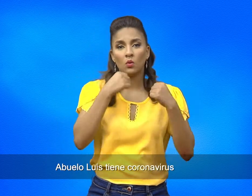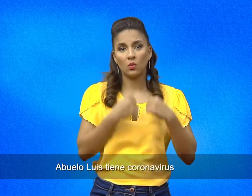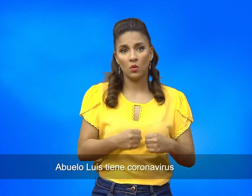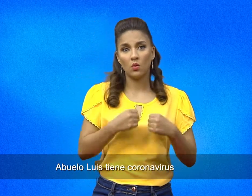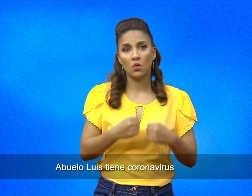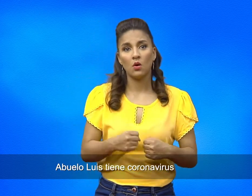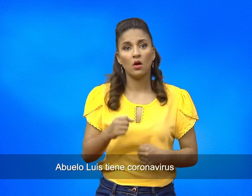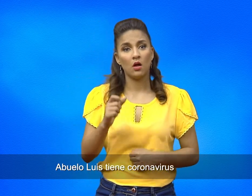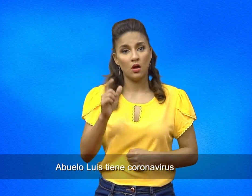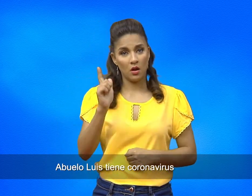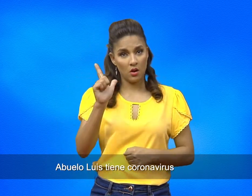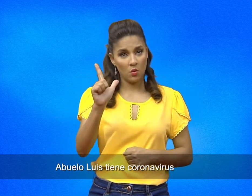abuelo